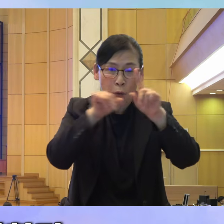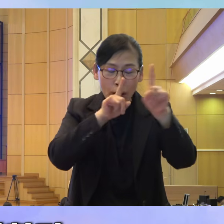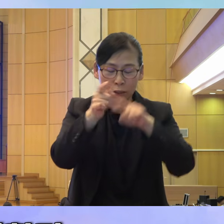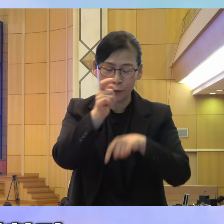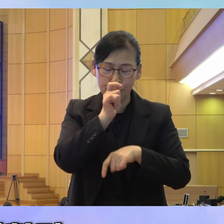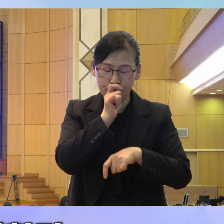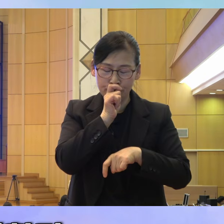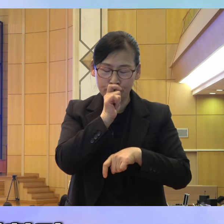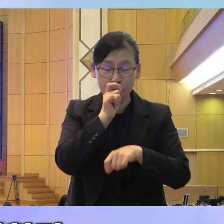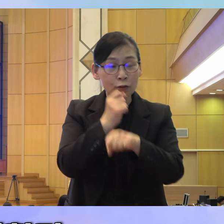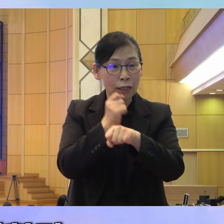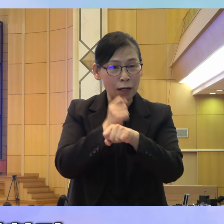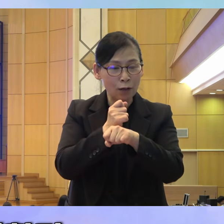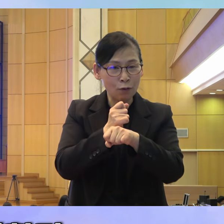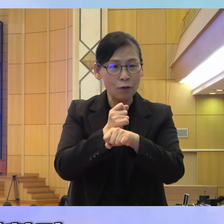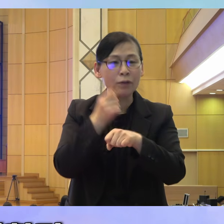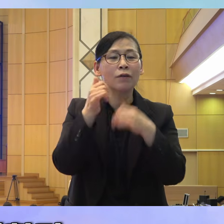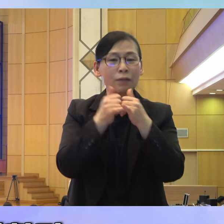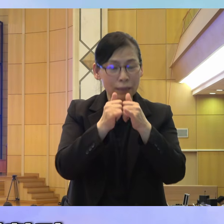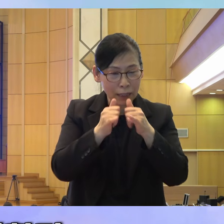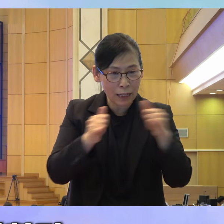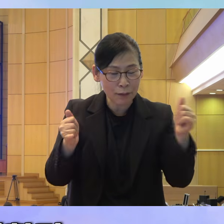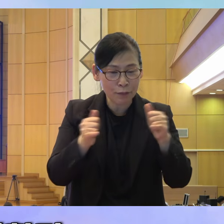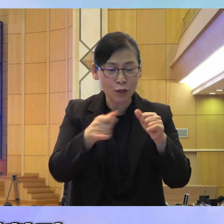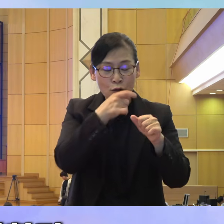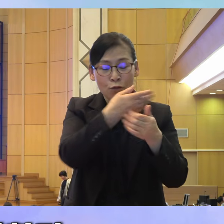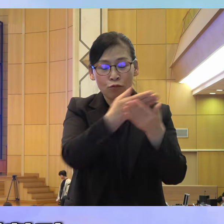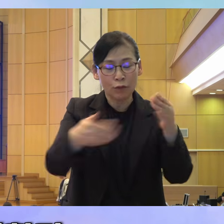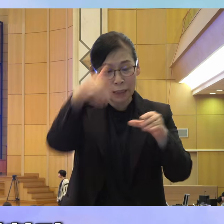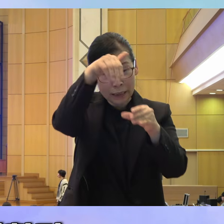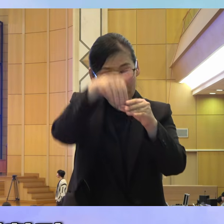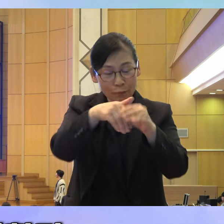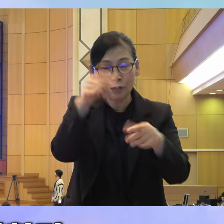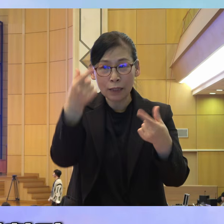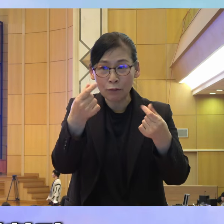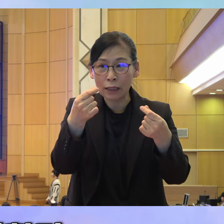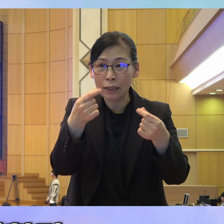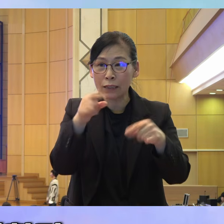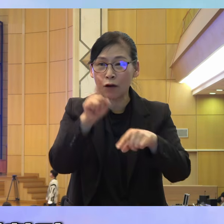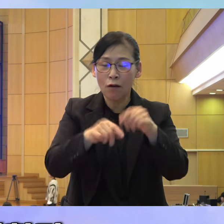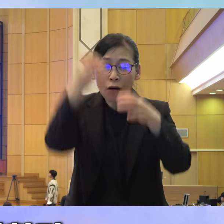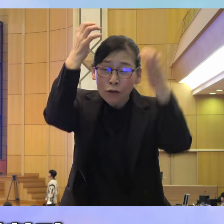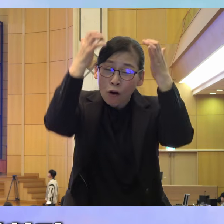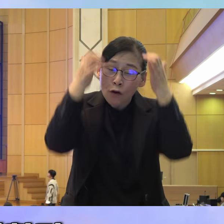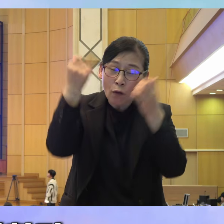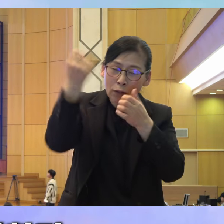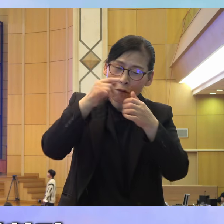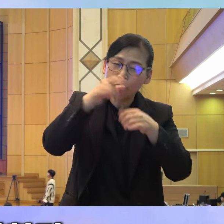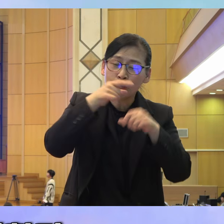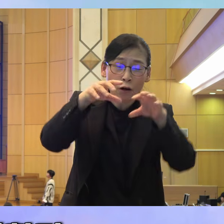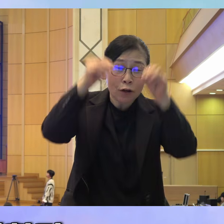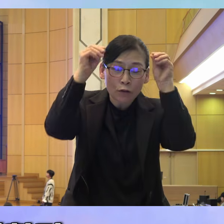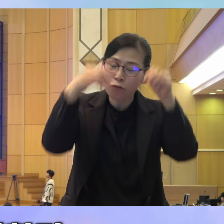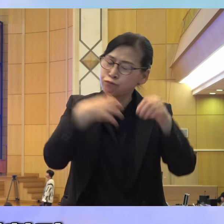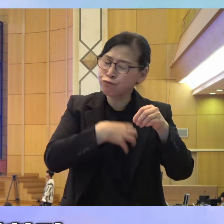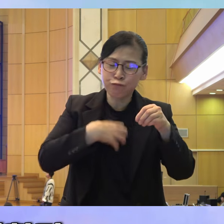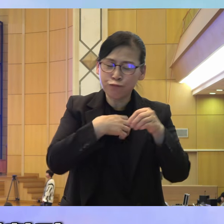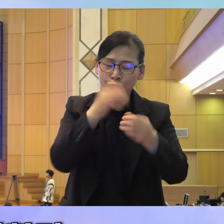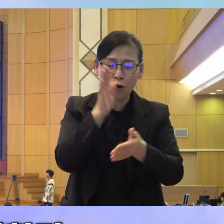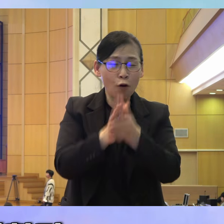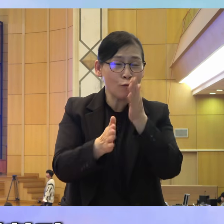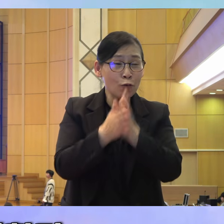말씀을 묵상하고 그런 사람은 물가에 심은 나무 같아서 더위가 오고 감이 와도 걱정할 거